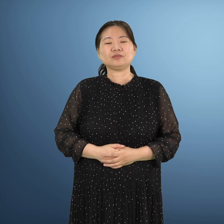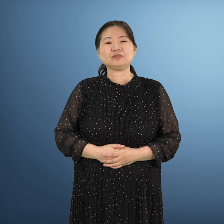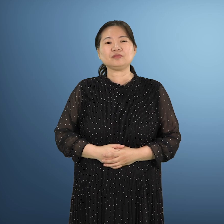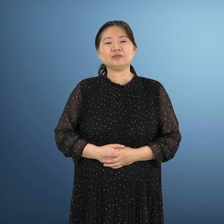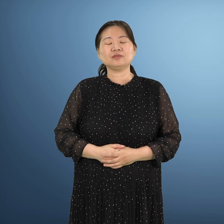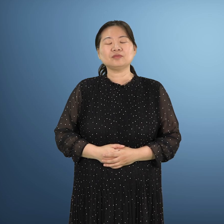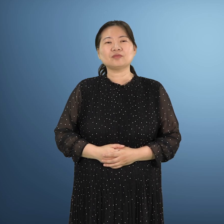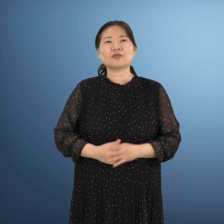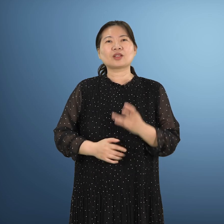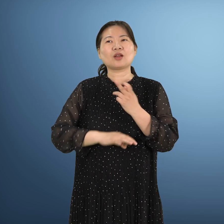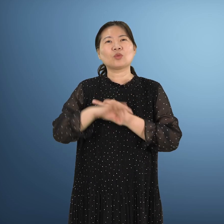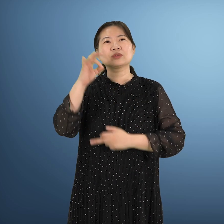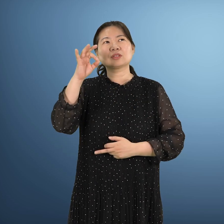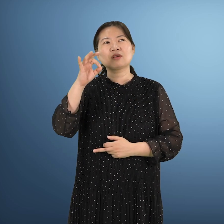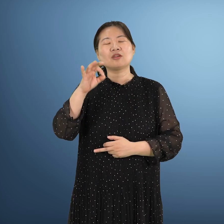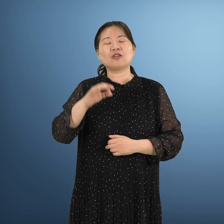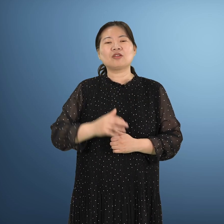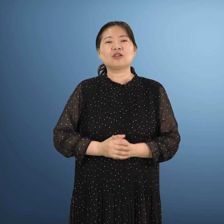오전에